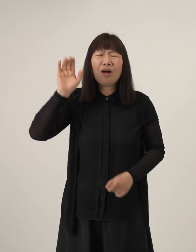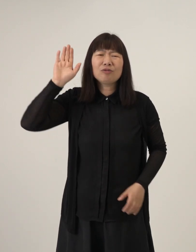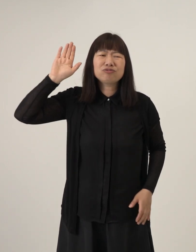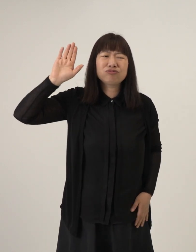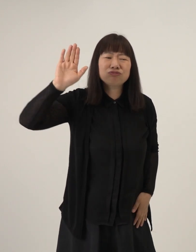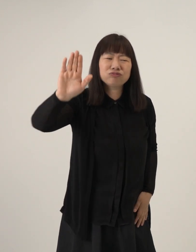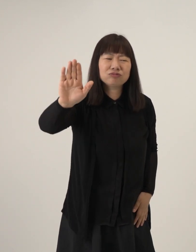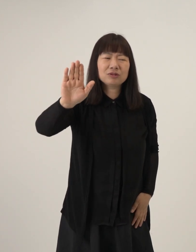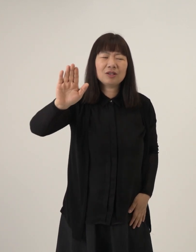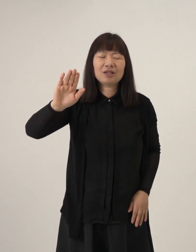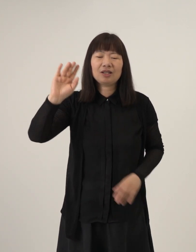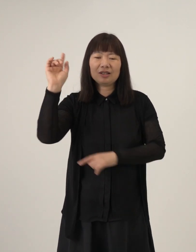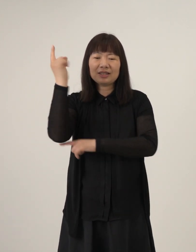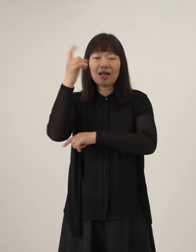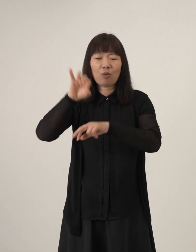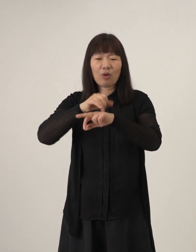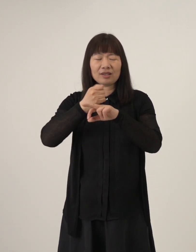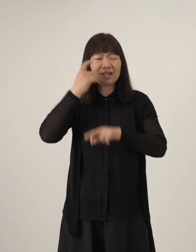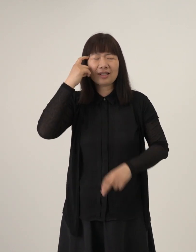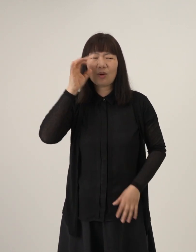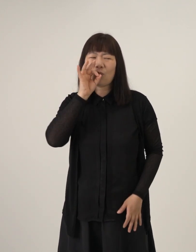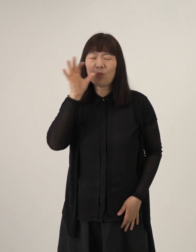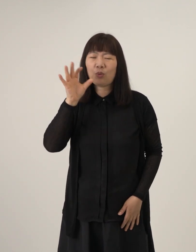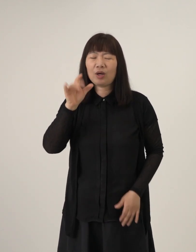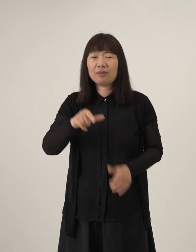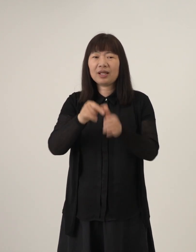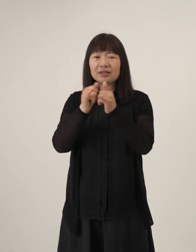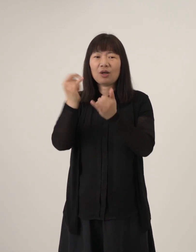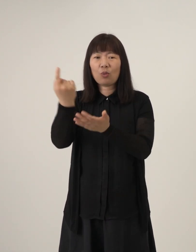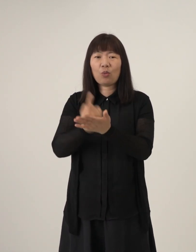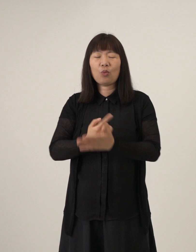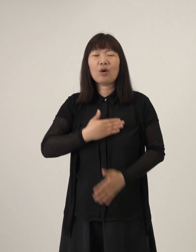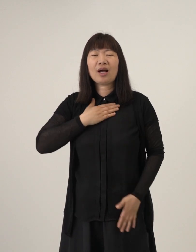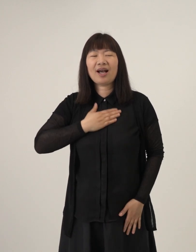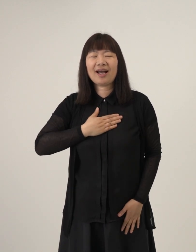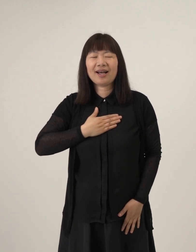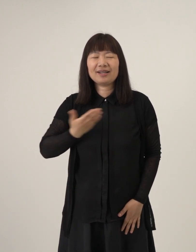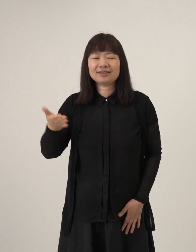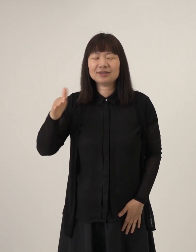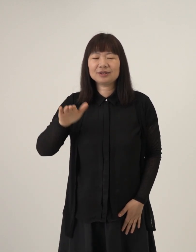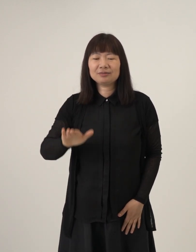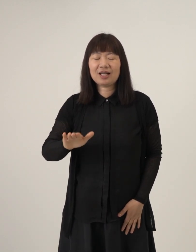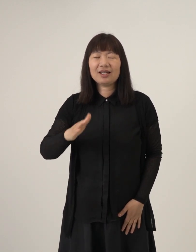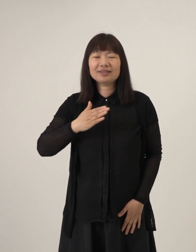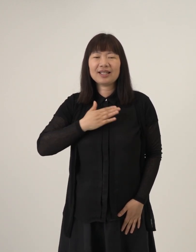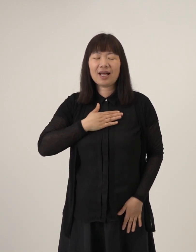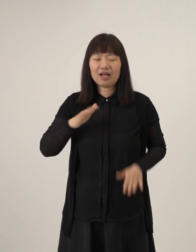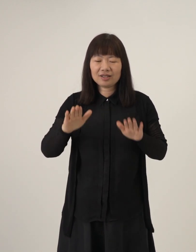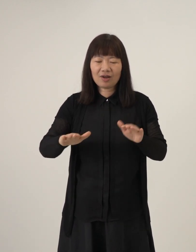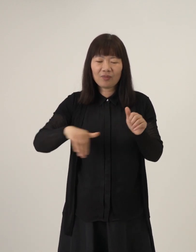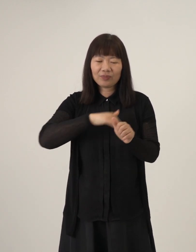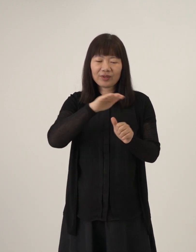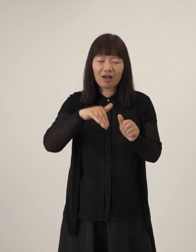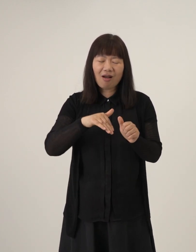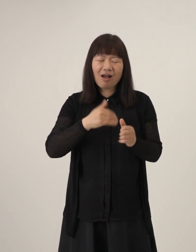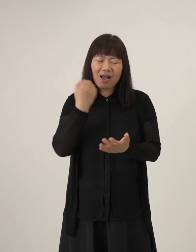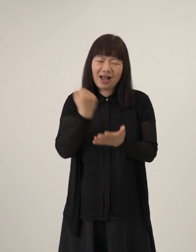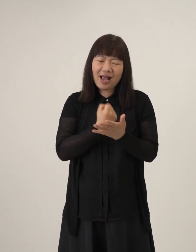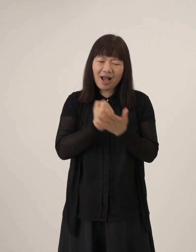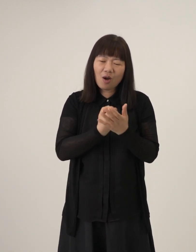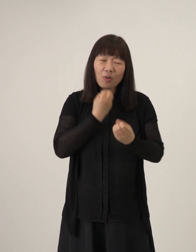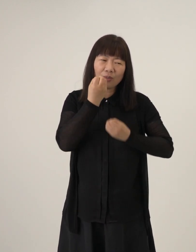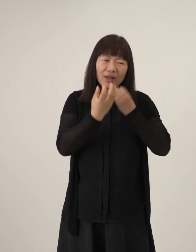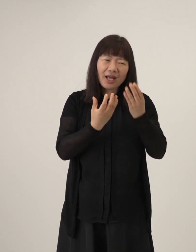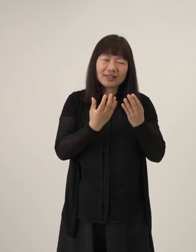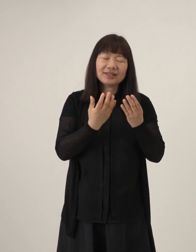다윗이 생각해요. 메시아가 오실 건 알았지만 자기의 이 현실적인 절규를